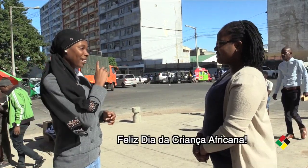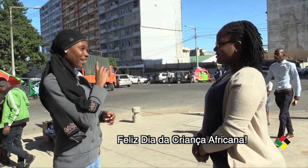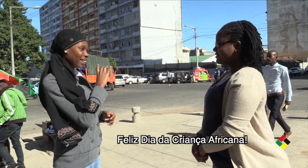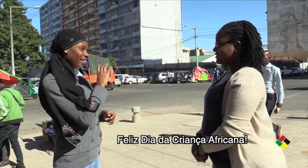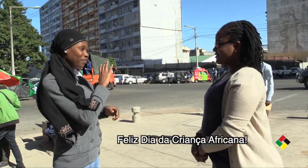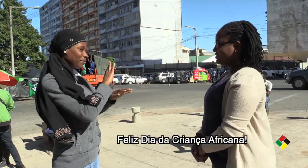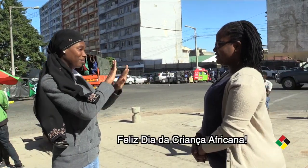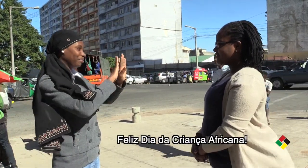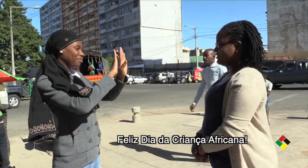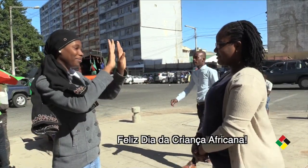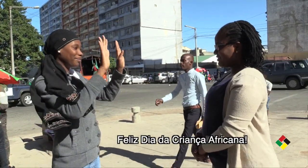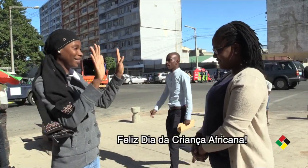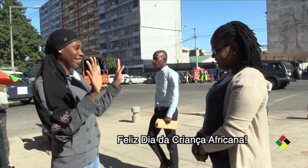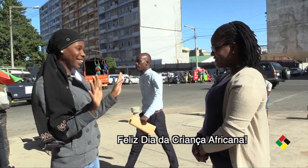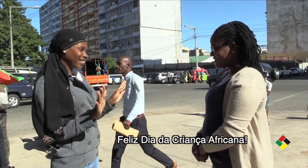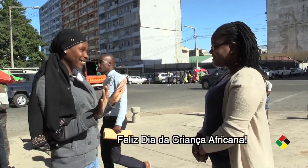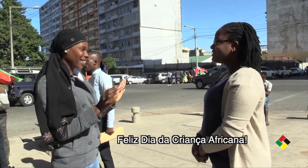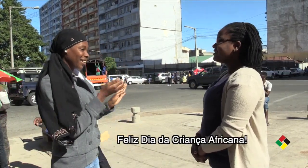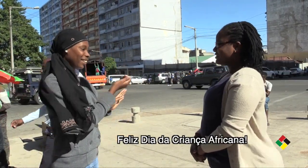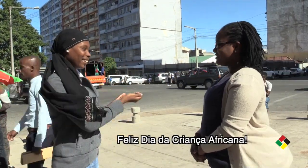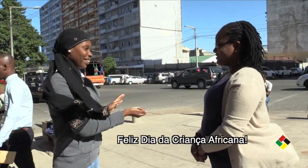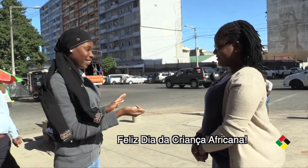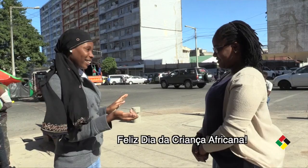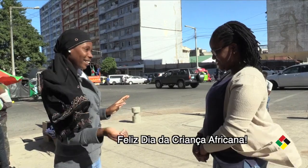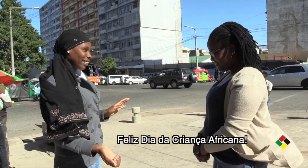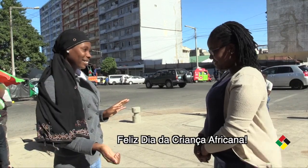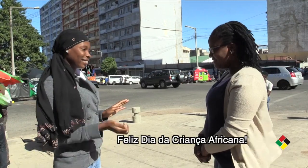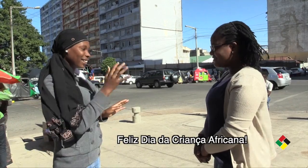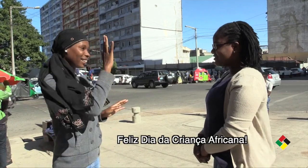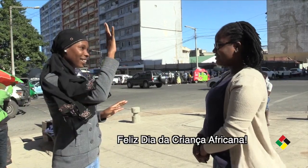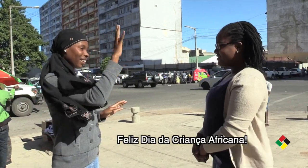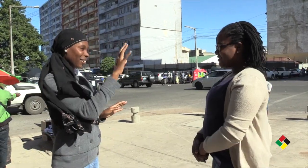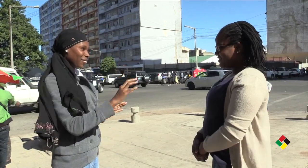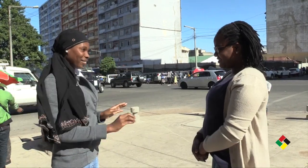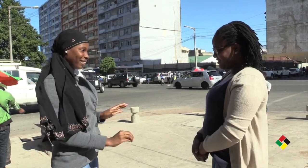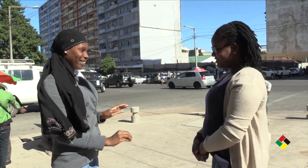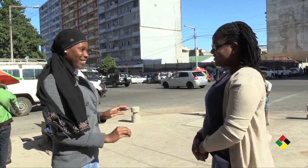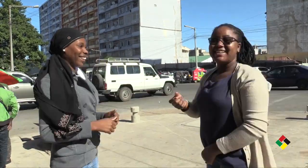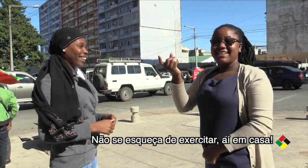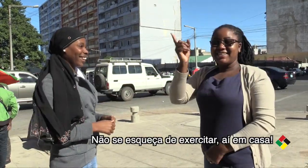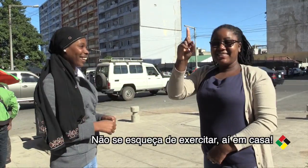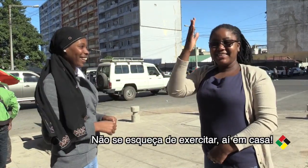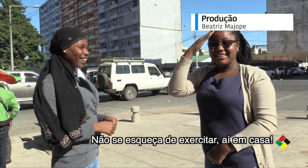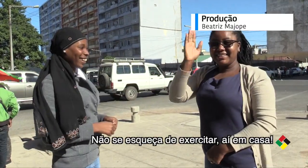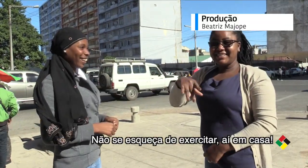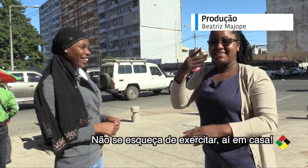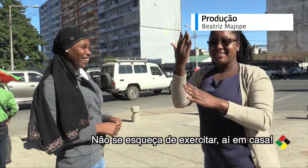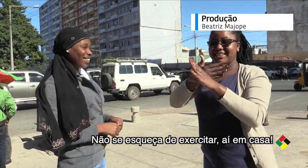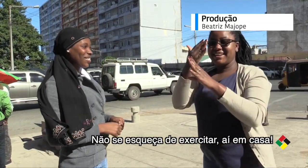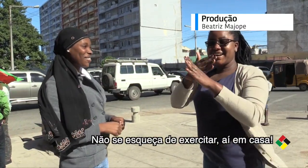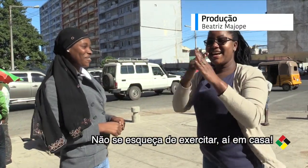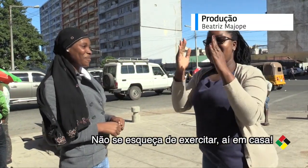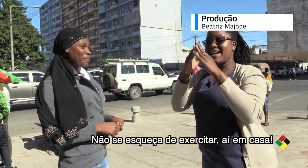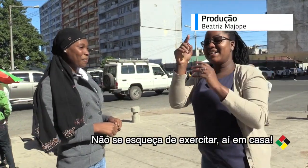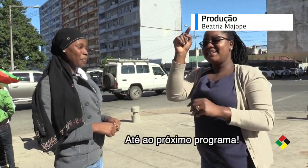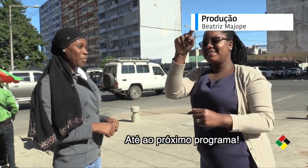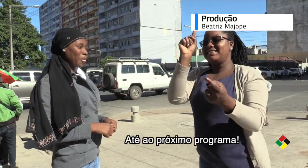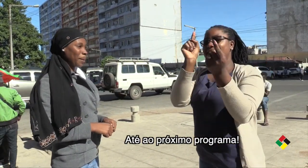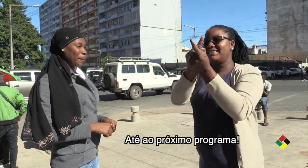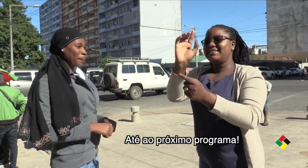Feliz Dia da Criança Africana! Não se esqueça de exercitar aí em casa. Até o